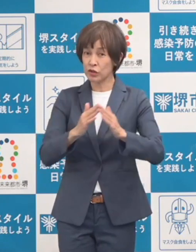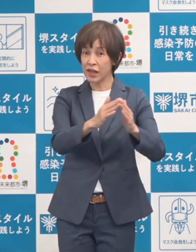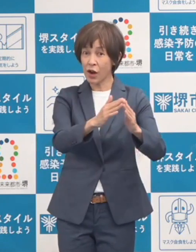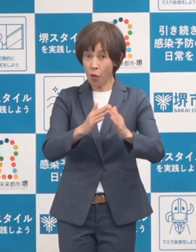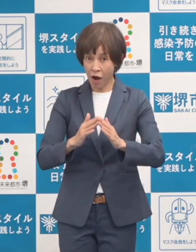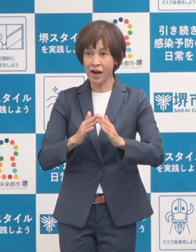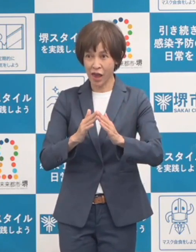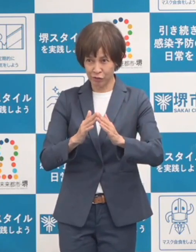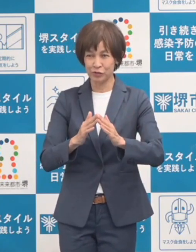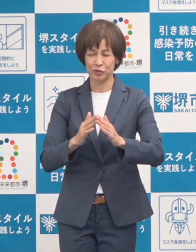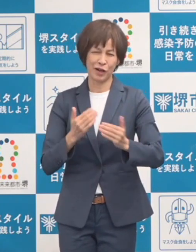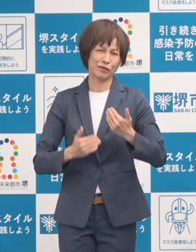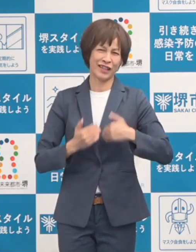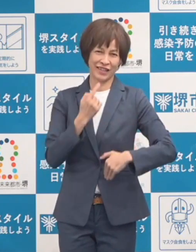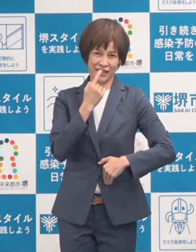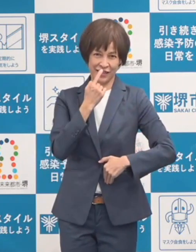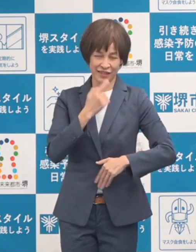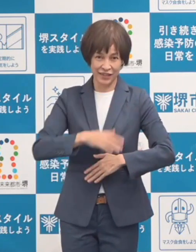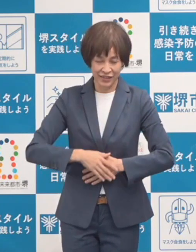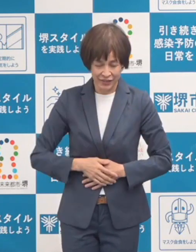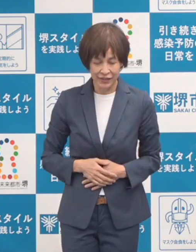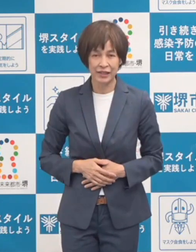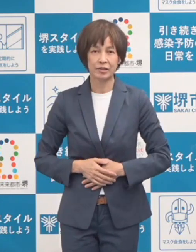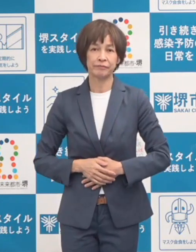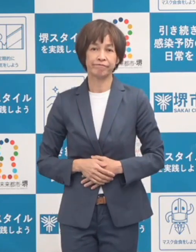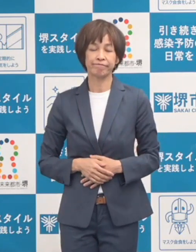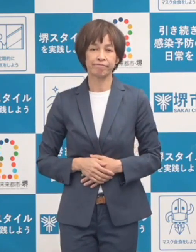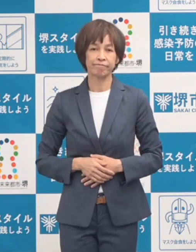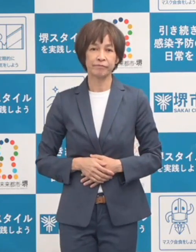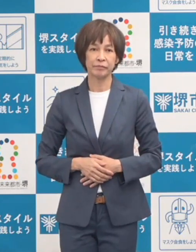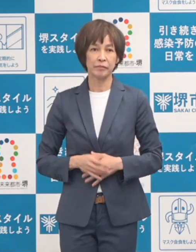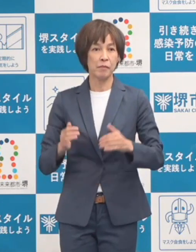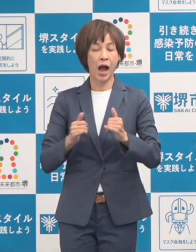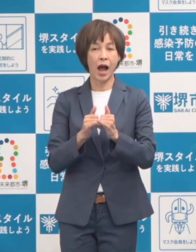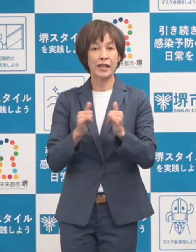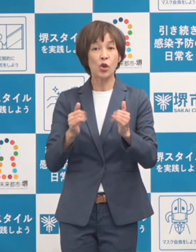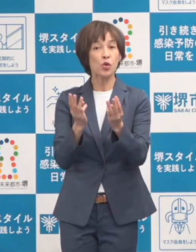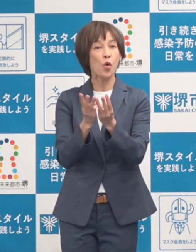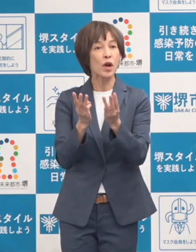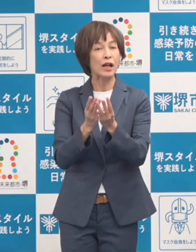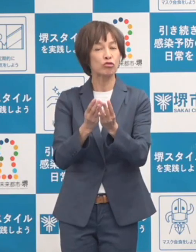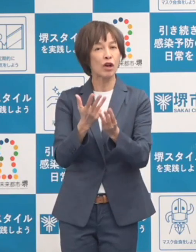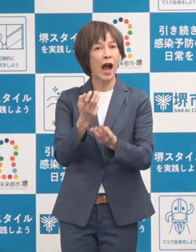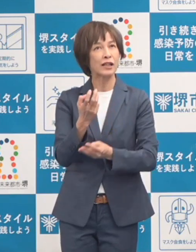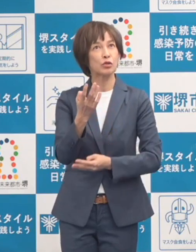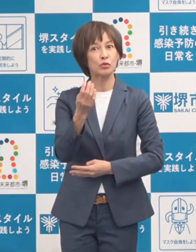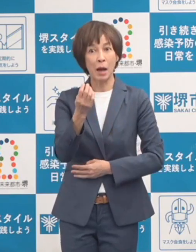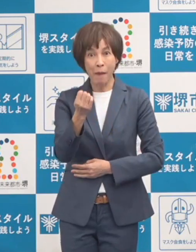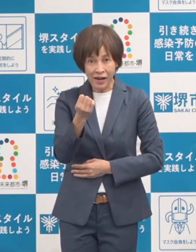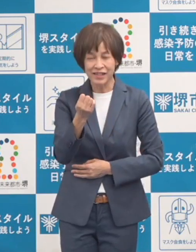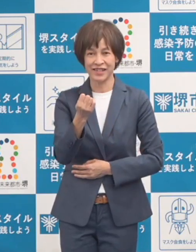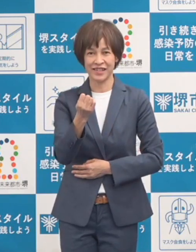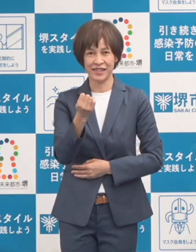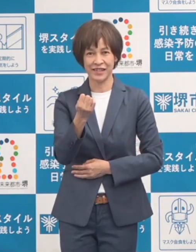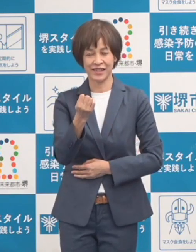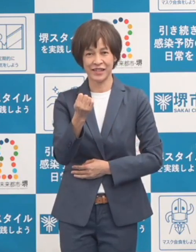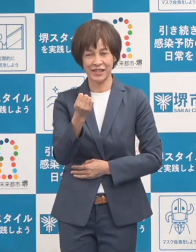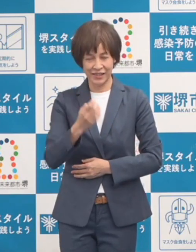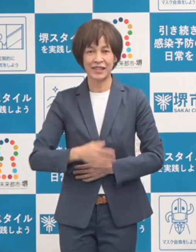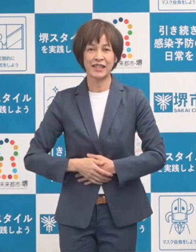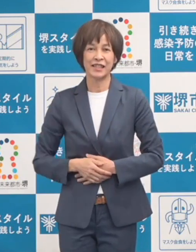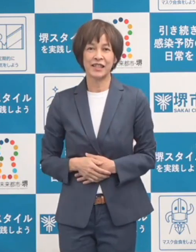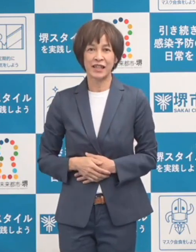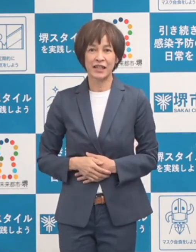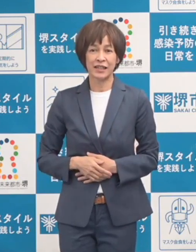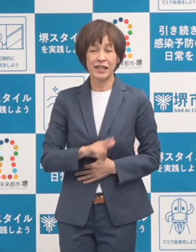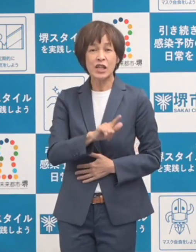ることは大歓迎です。堺市も人口82万人弱の都市ですので、さまざま